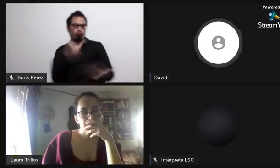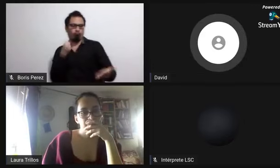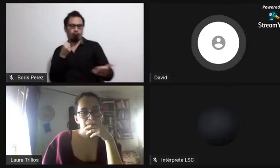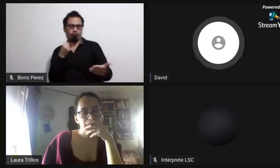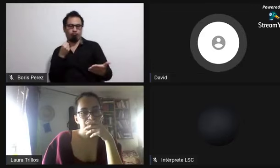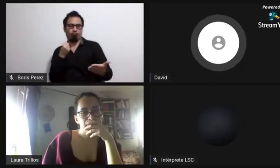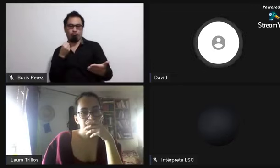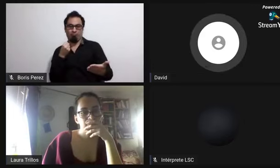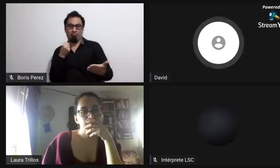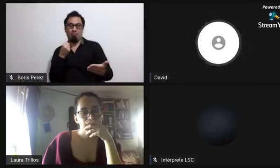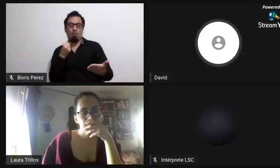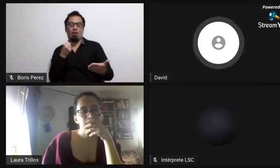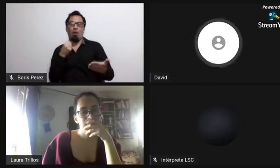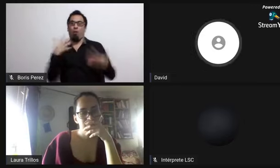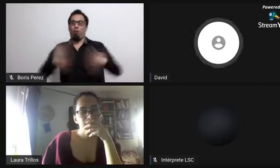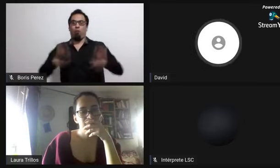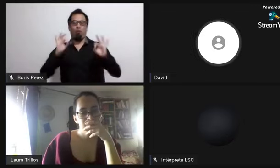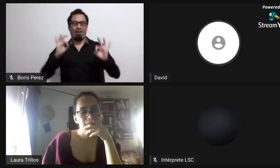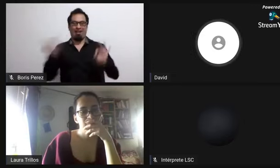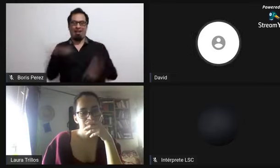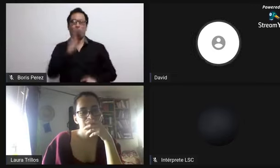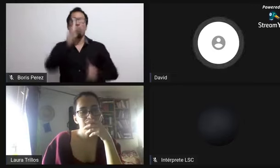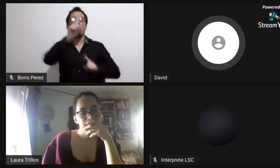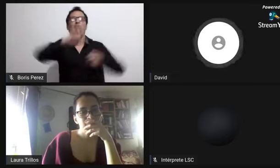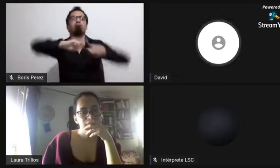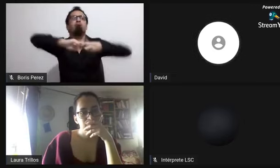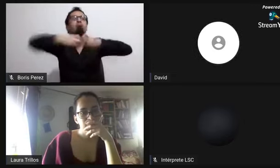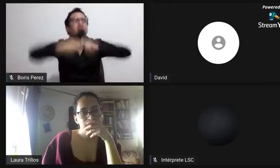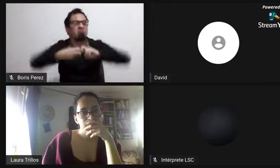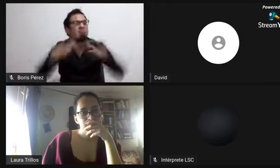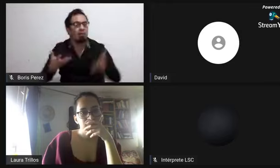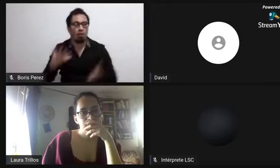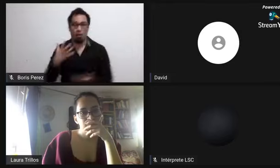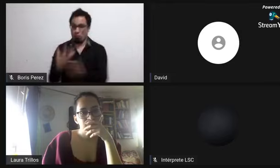se derivaban de la venta y de la comercialización de algunos productos.